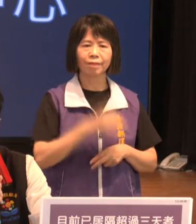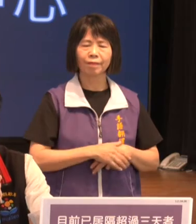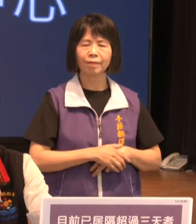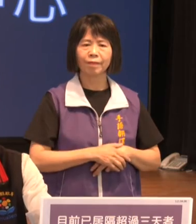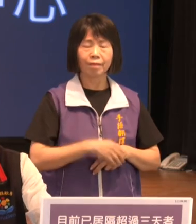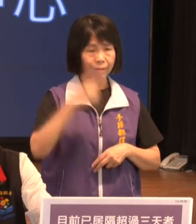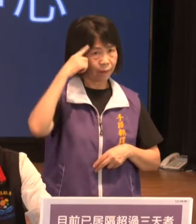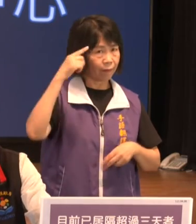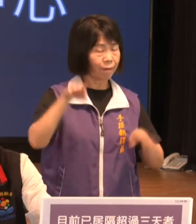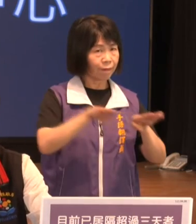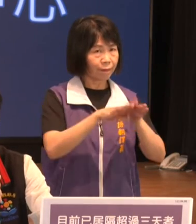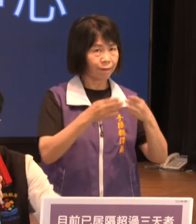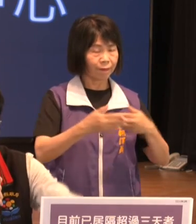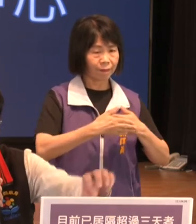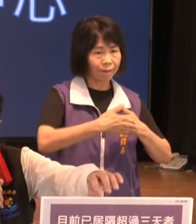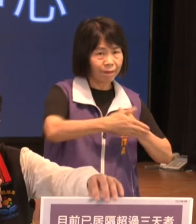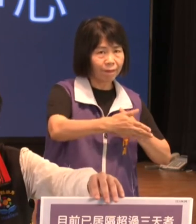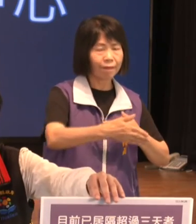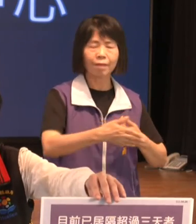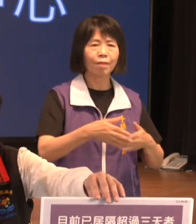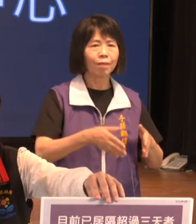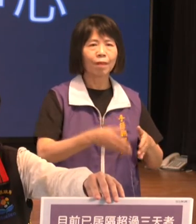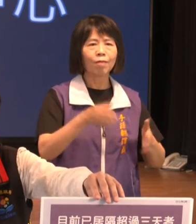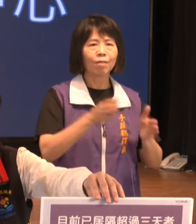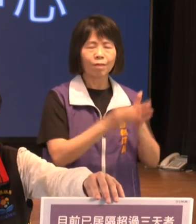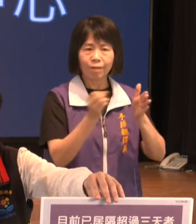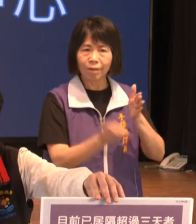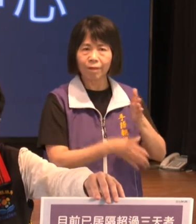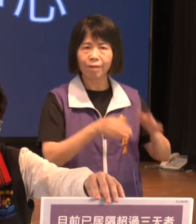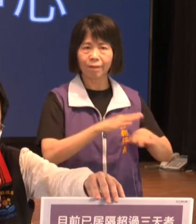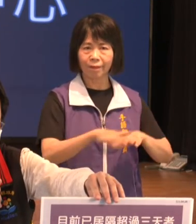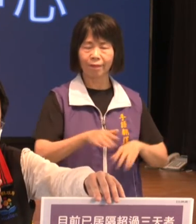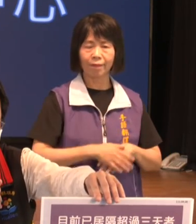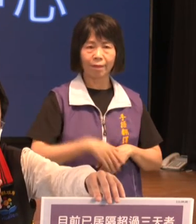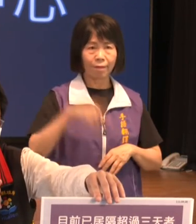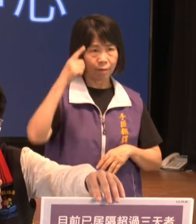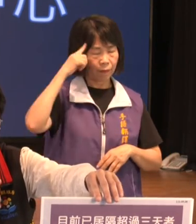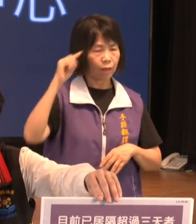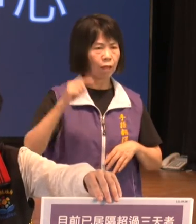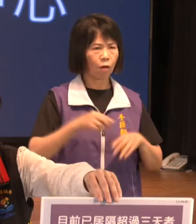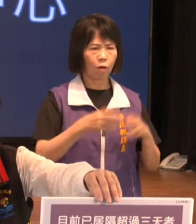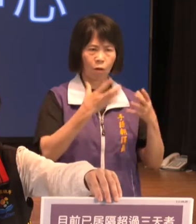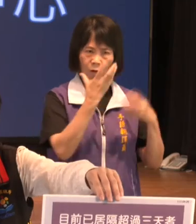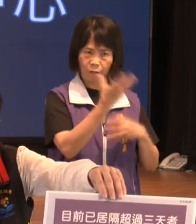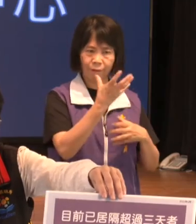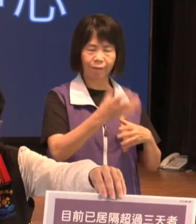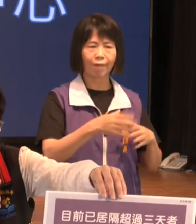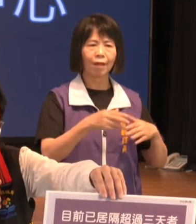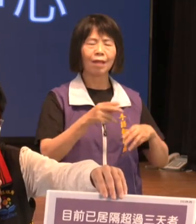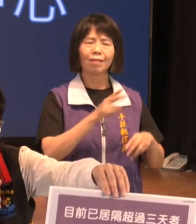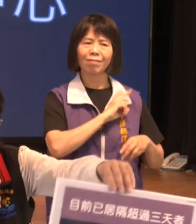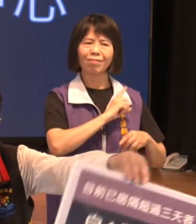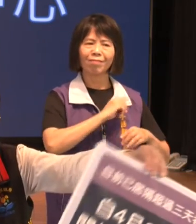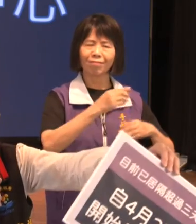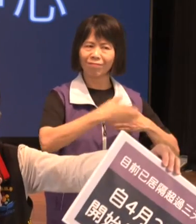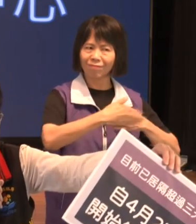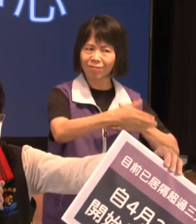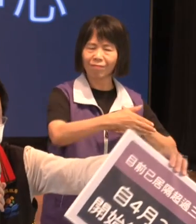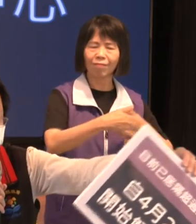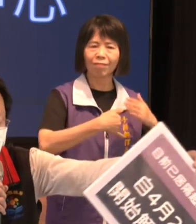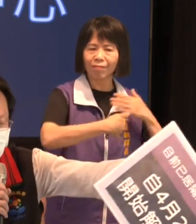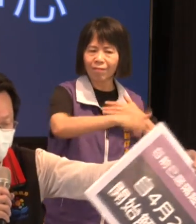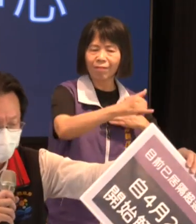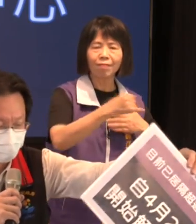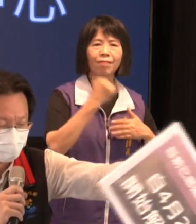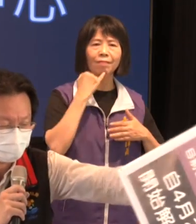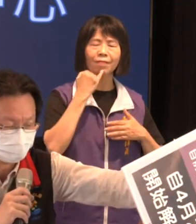天开始就可以解除隔离所以明天会有一群解隔的人离开他的隔离的处所，